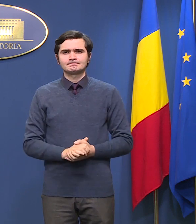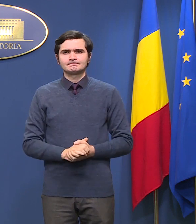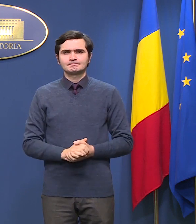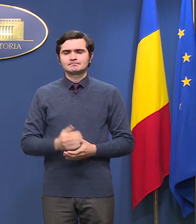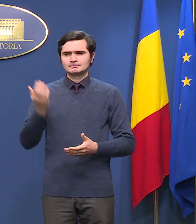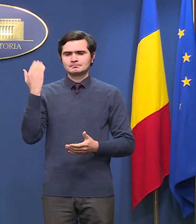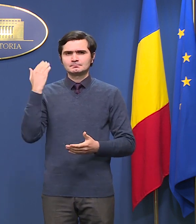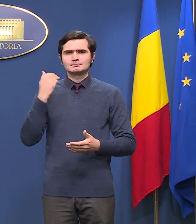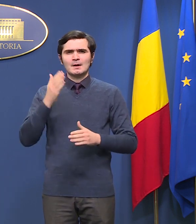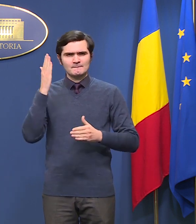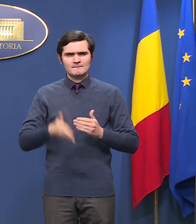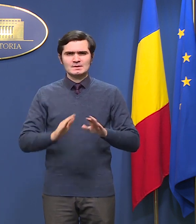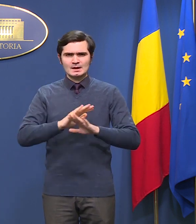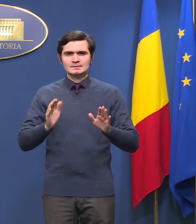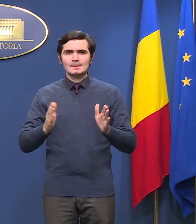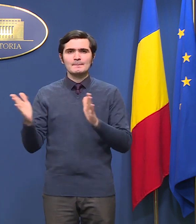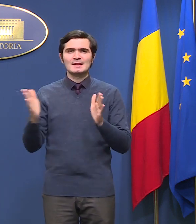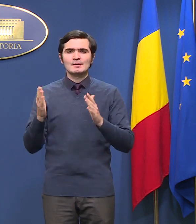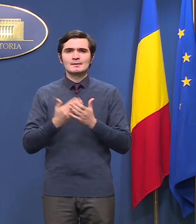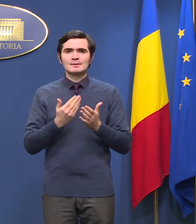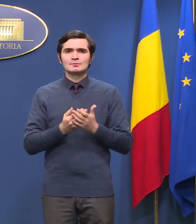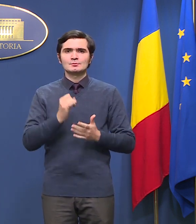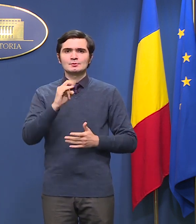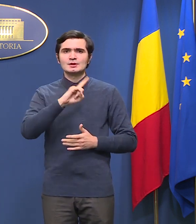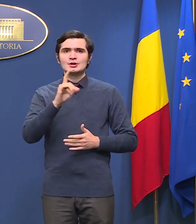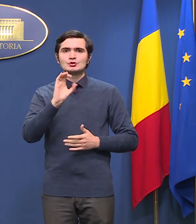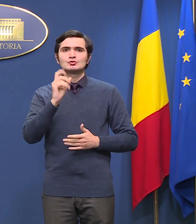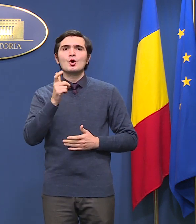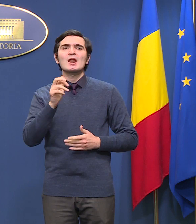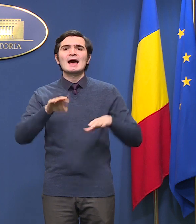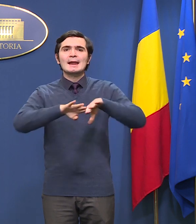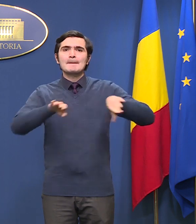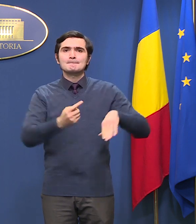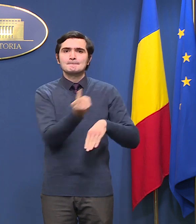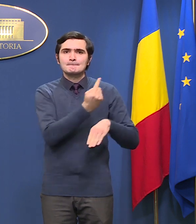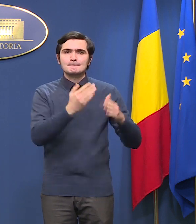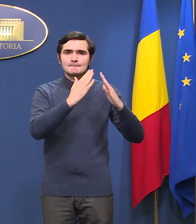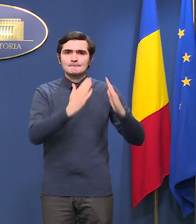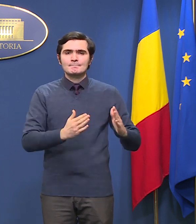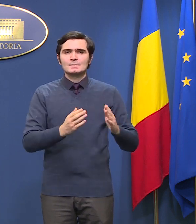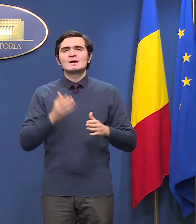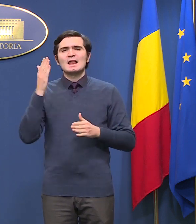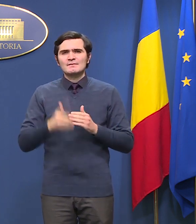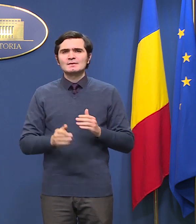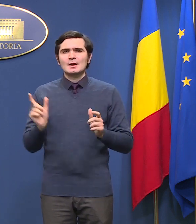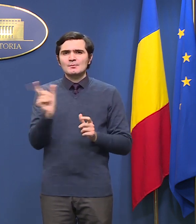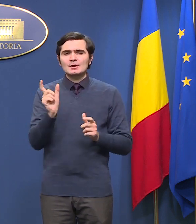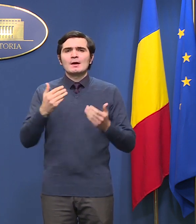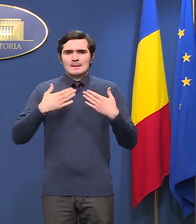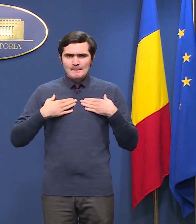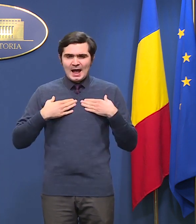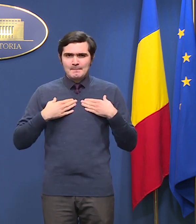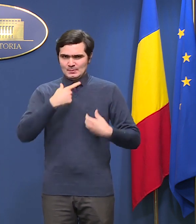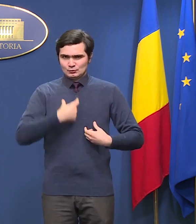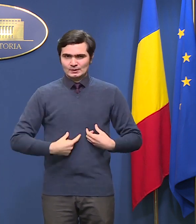am finalizat perioada de izolare. La finalul perioadei de izolare am fost testat,